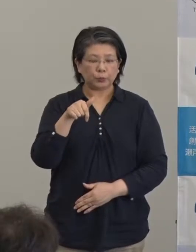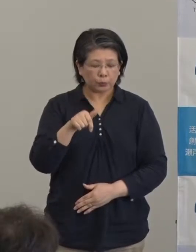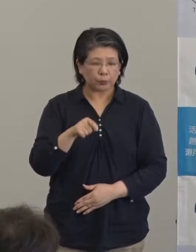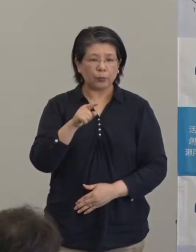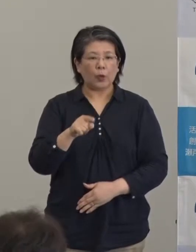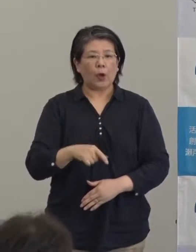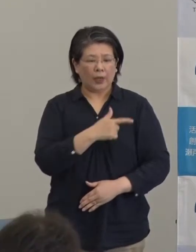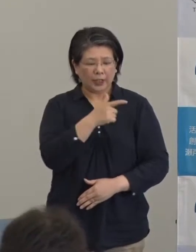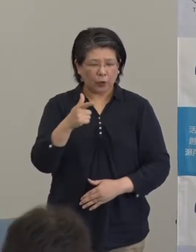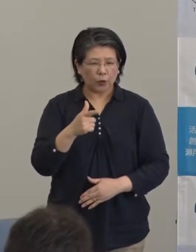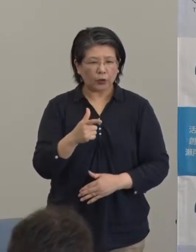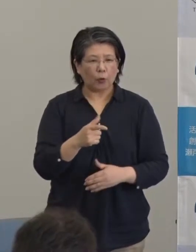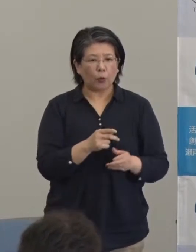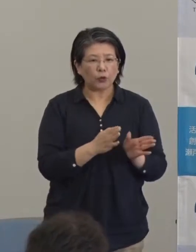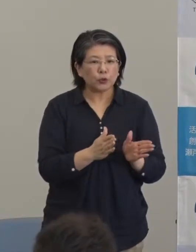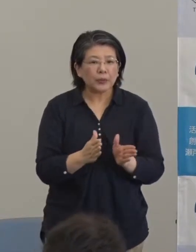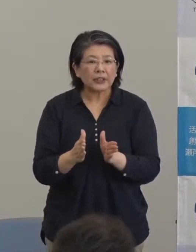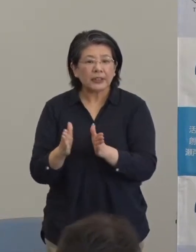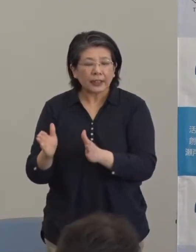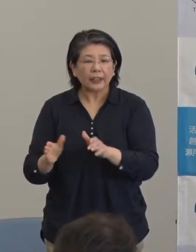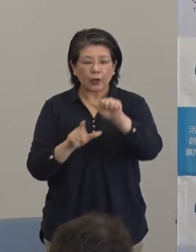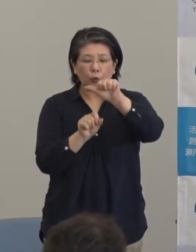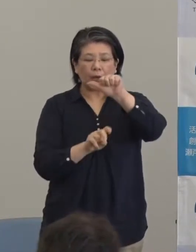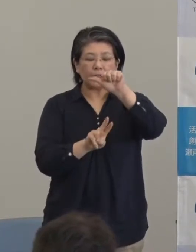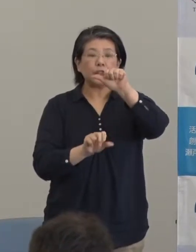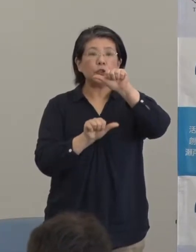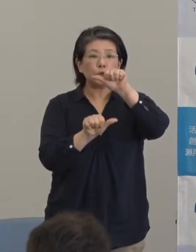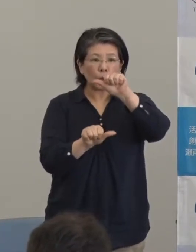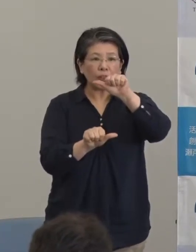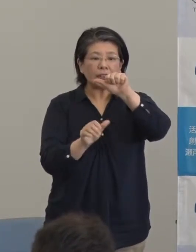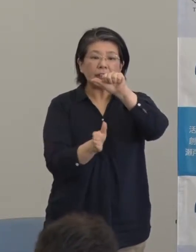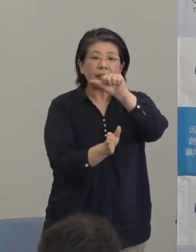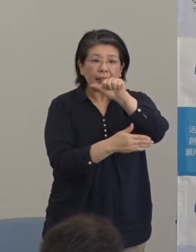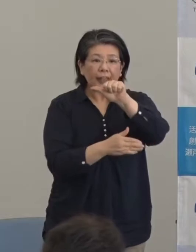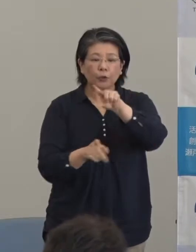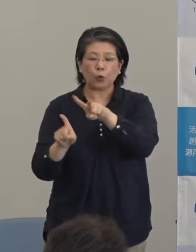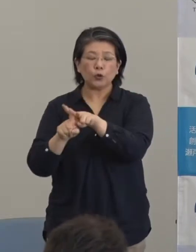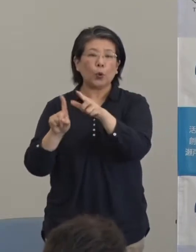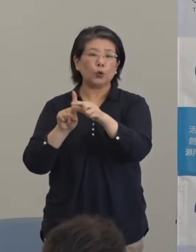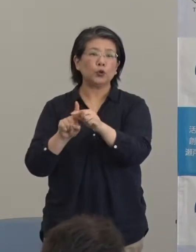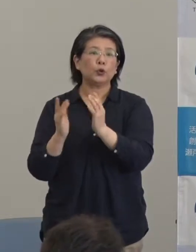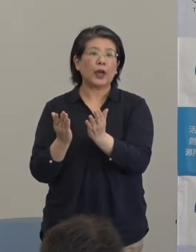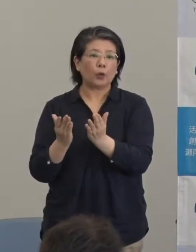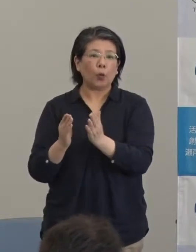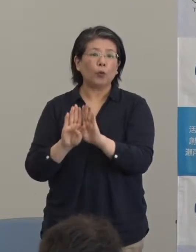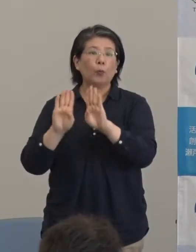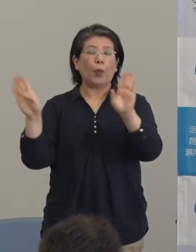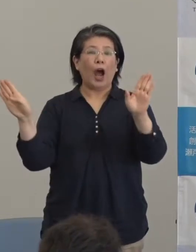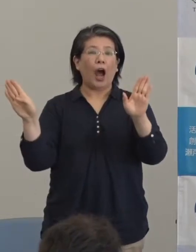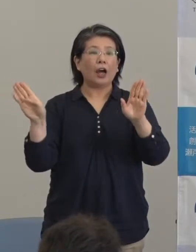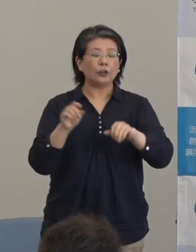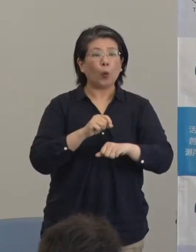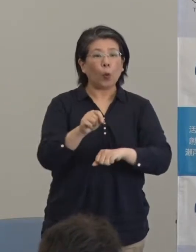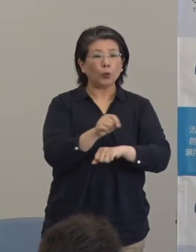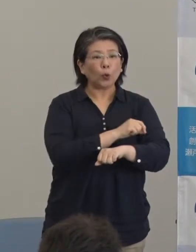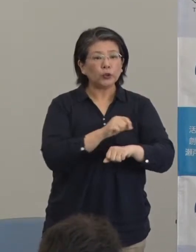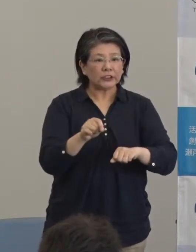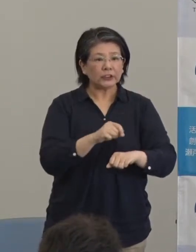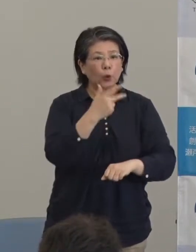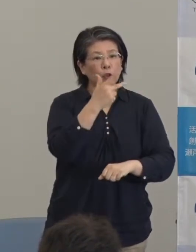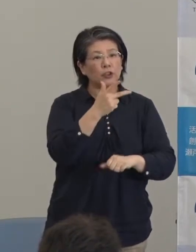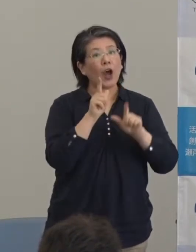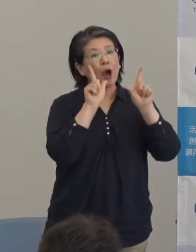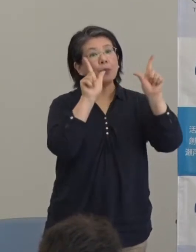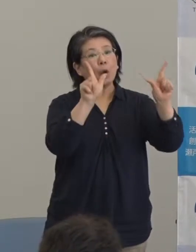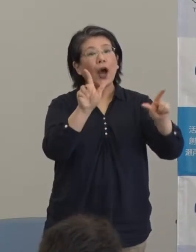上で、25日からの小中学校の再開や、また本市の独自施策といたしまして、すでに発表